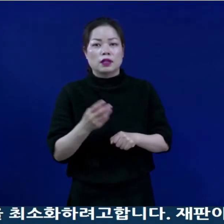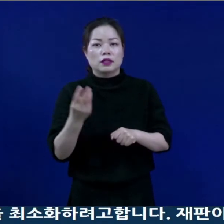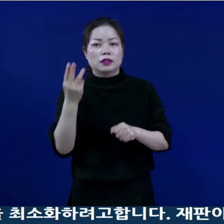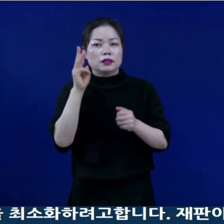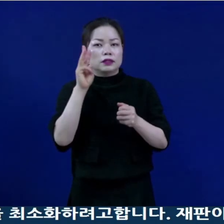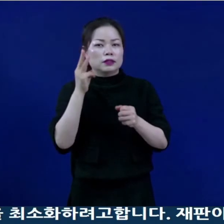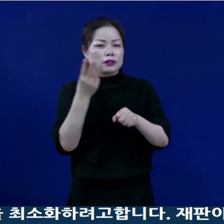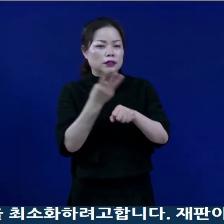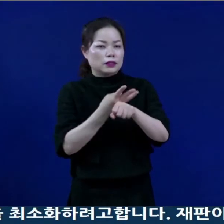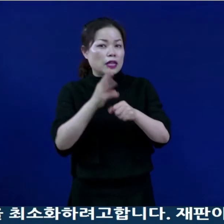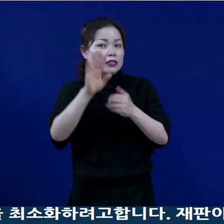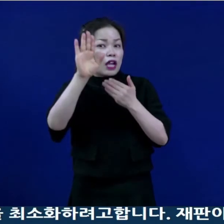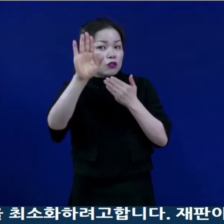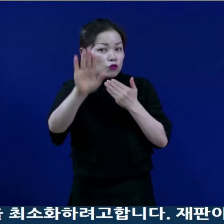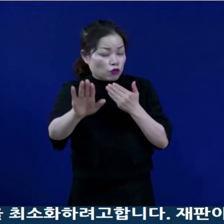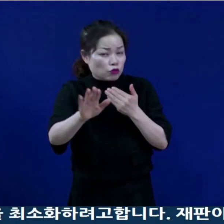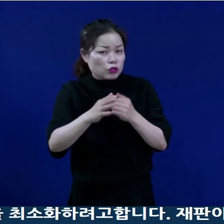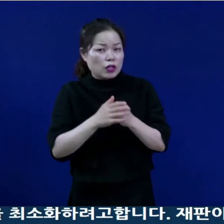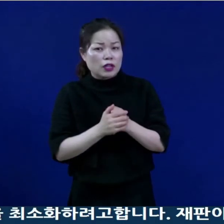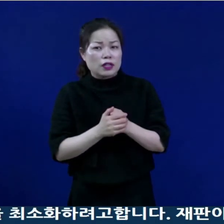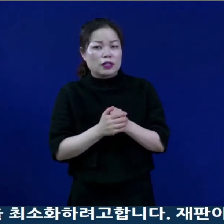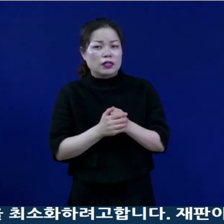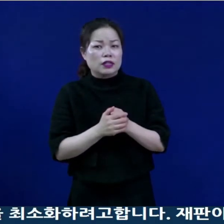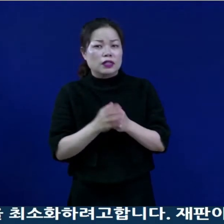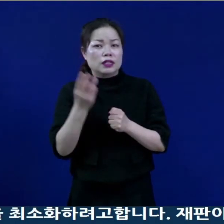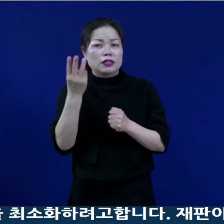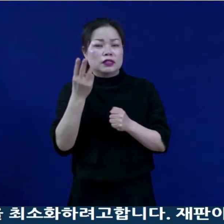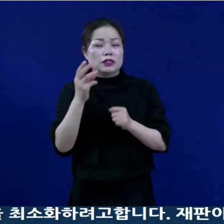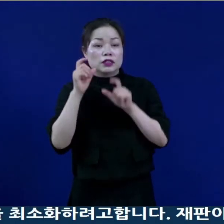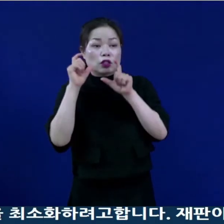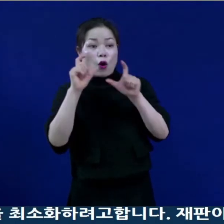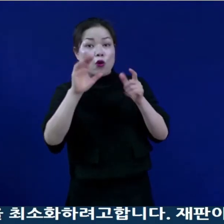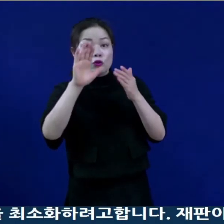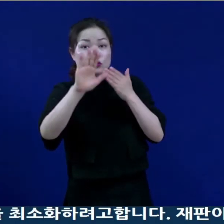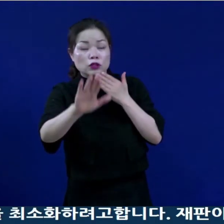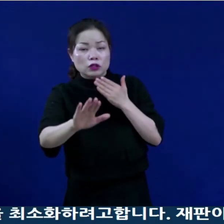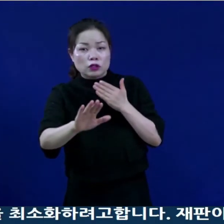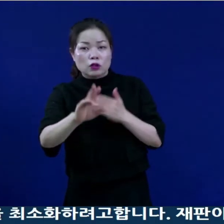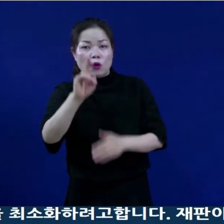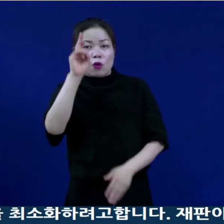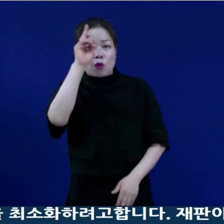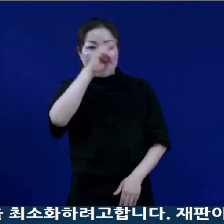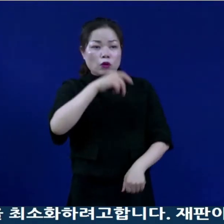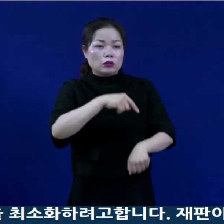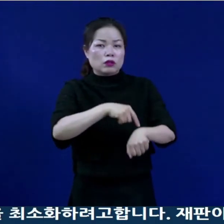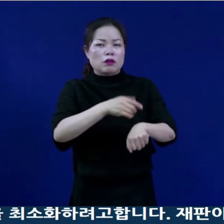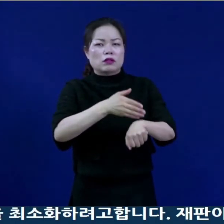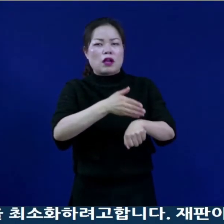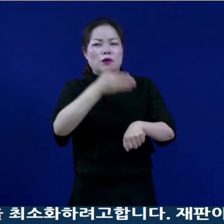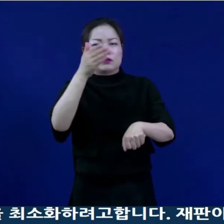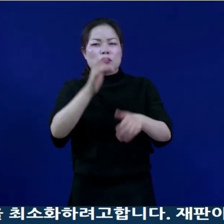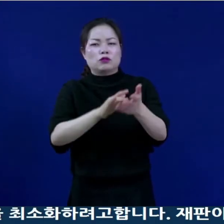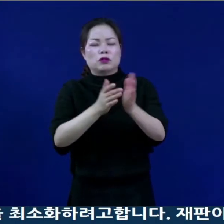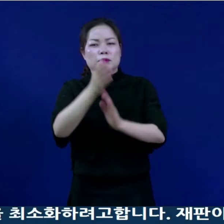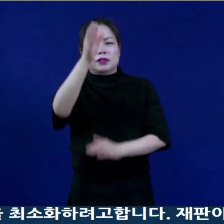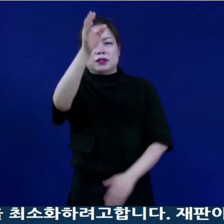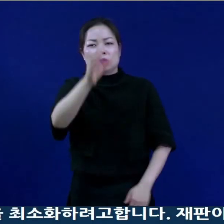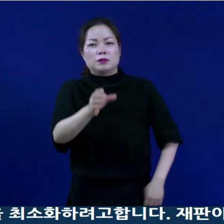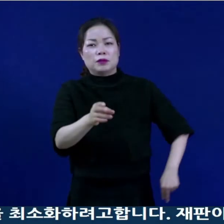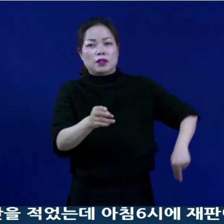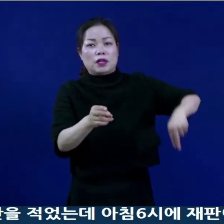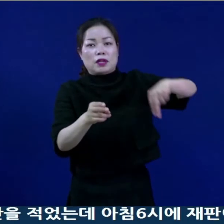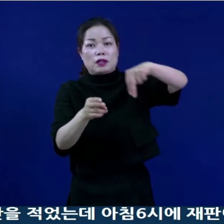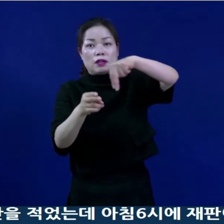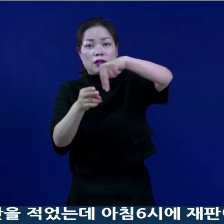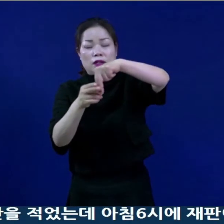후에 십자가형이 선고되고 3시간 후 오전 9시에 그렇게 예수님은 십자가에